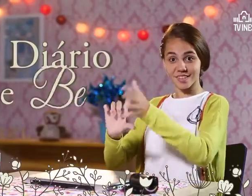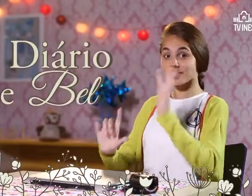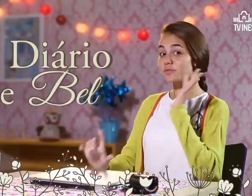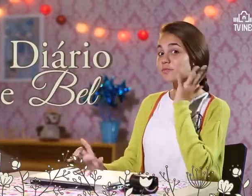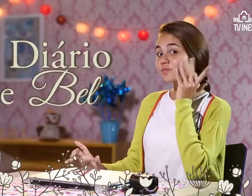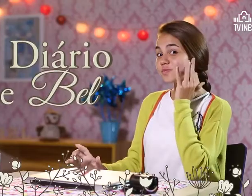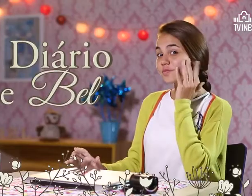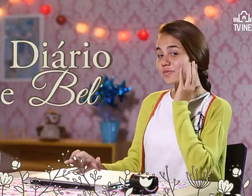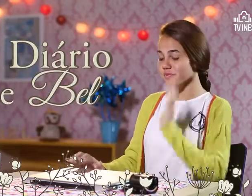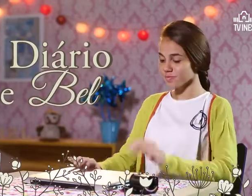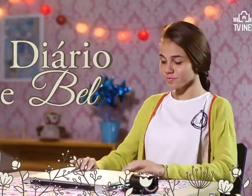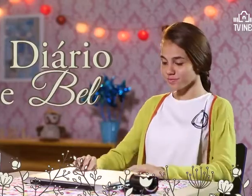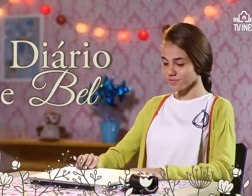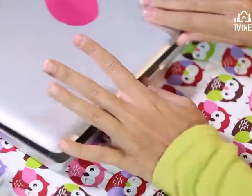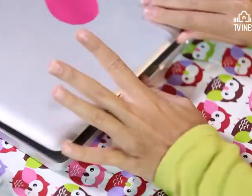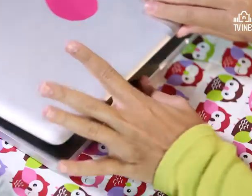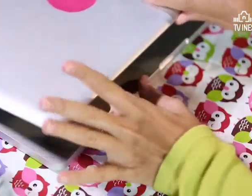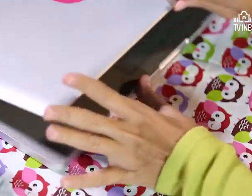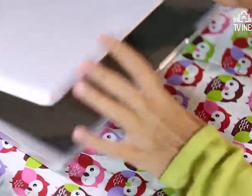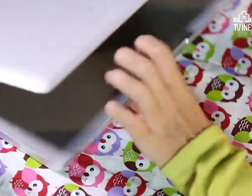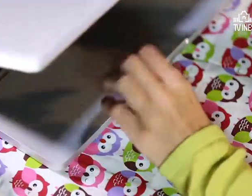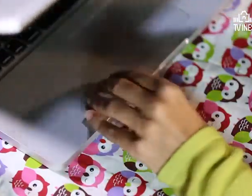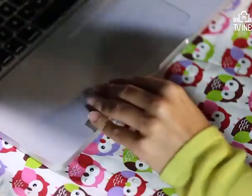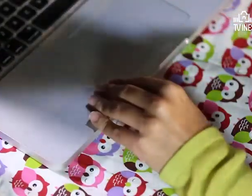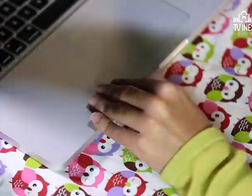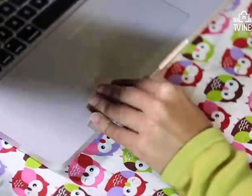O Diário de Bel.